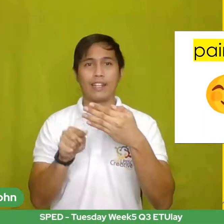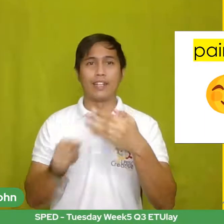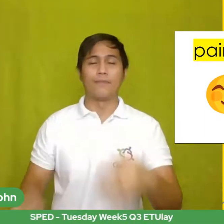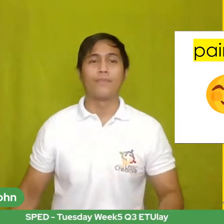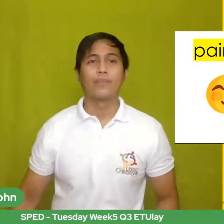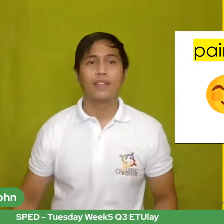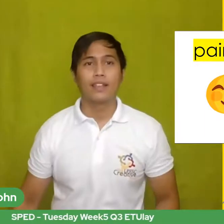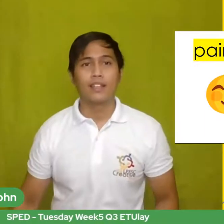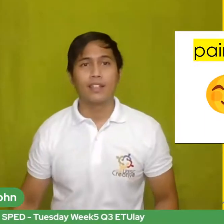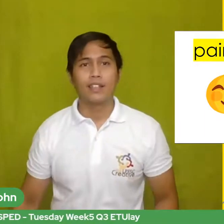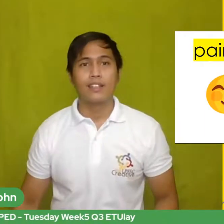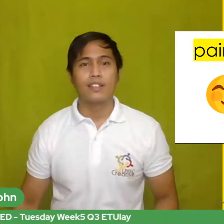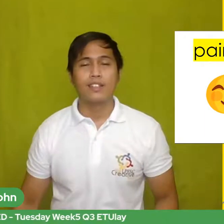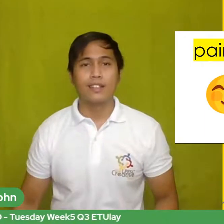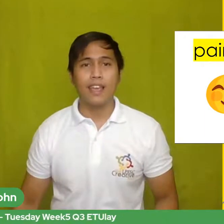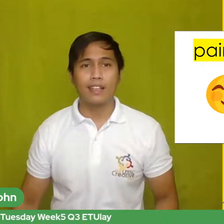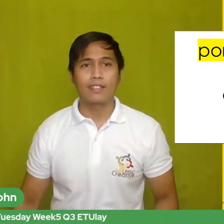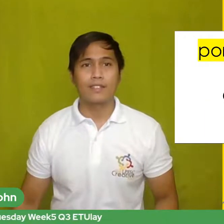outlining. Next.